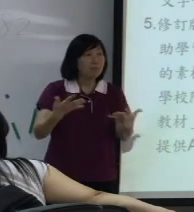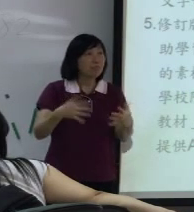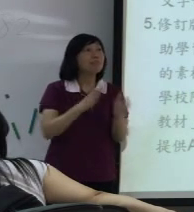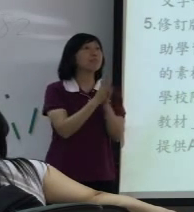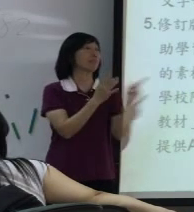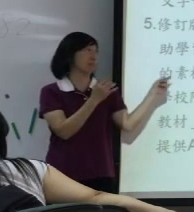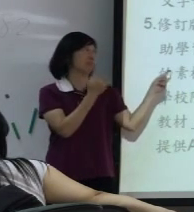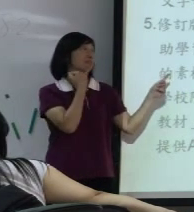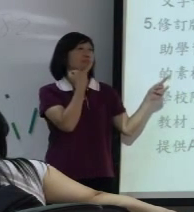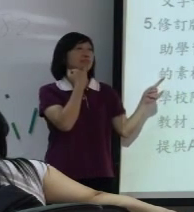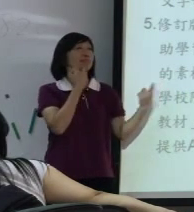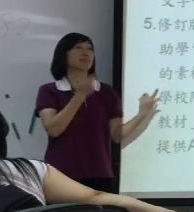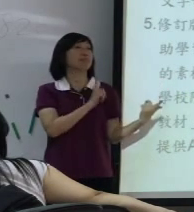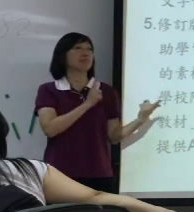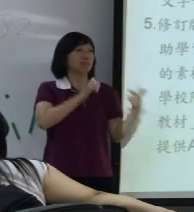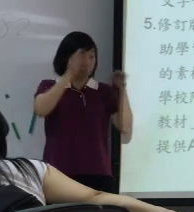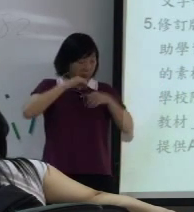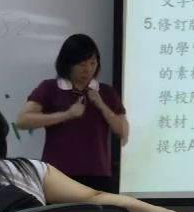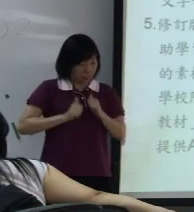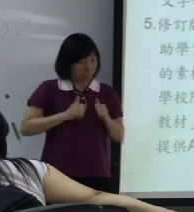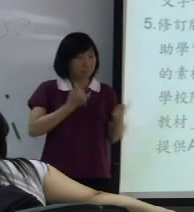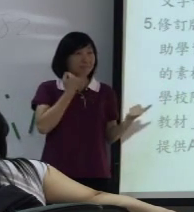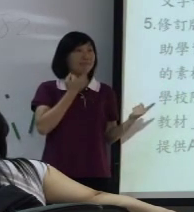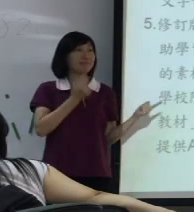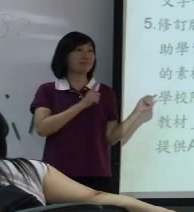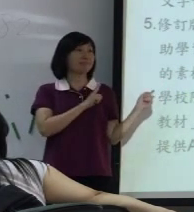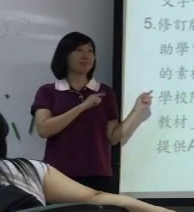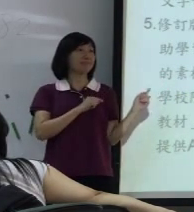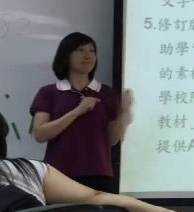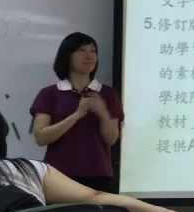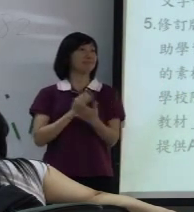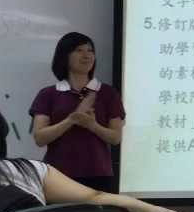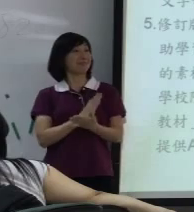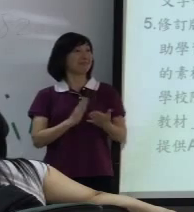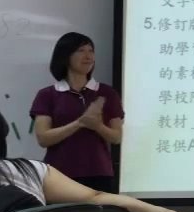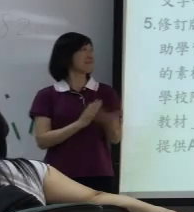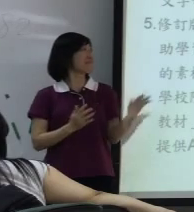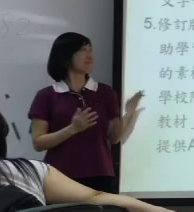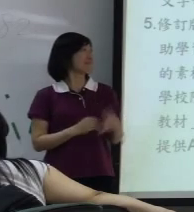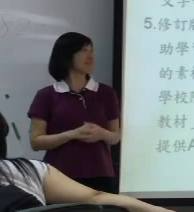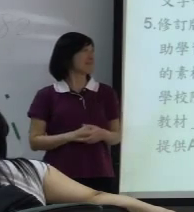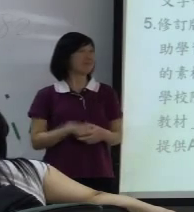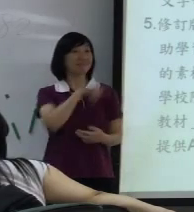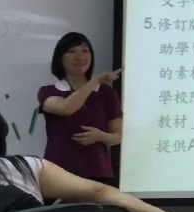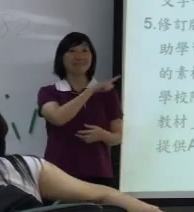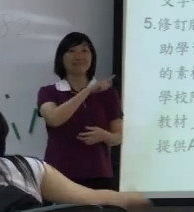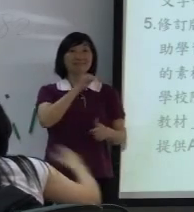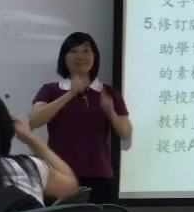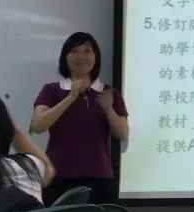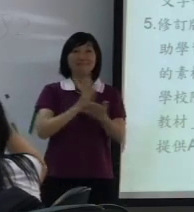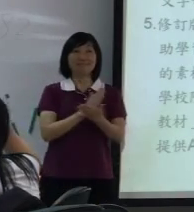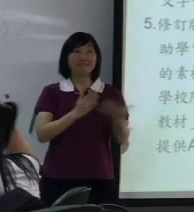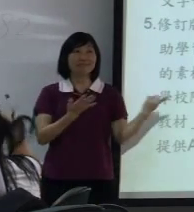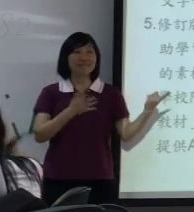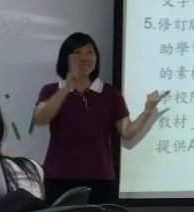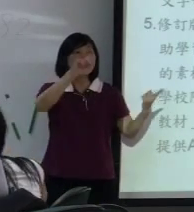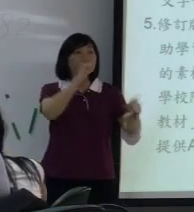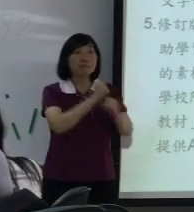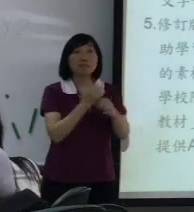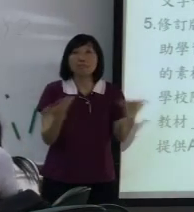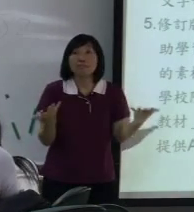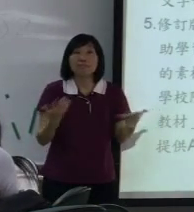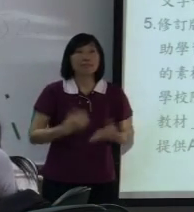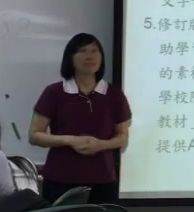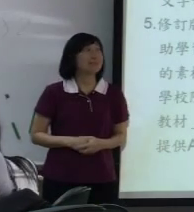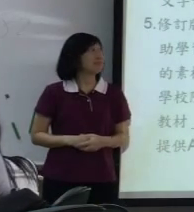个成效，哦，好。然后这个测验是怎么做出来